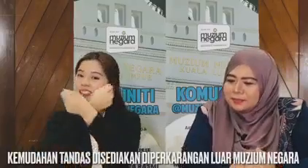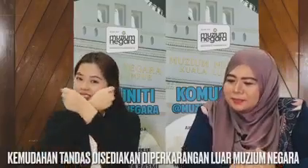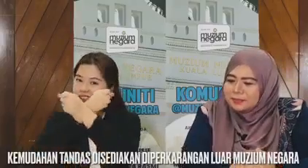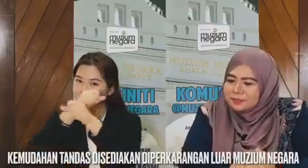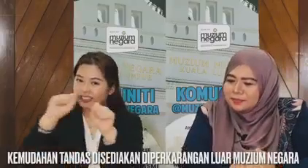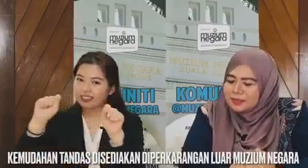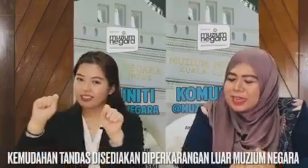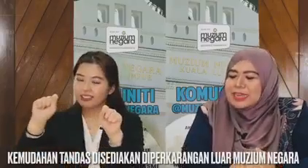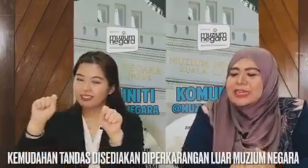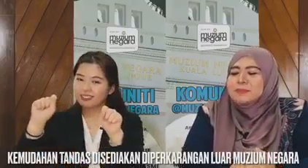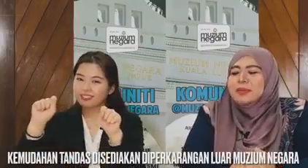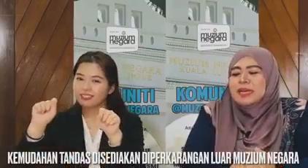Disediakan.